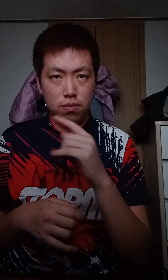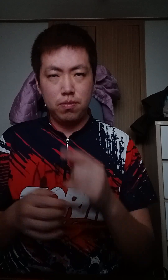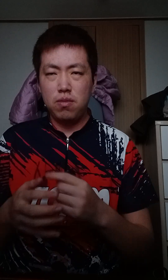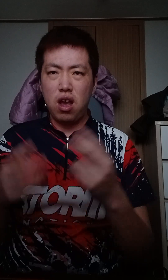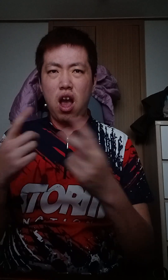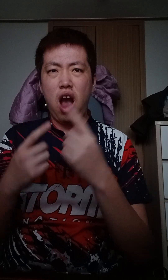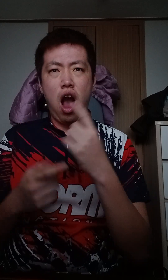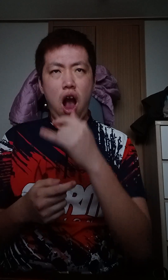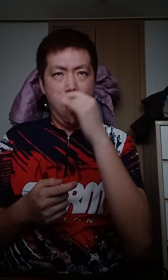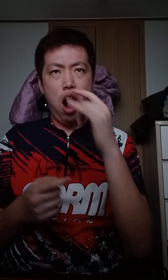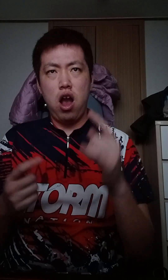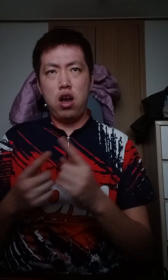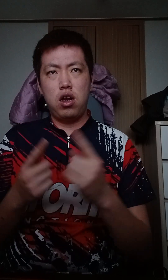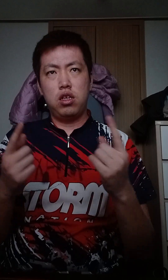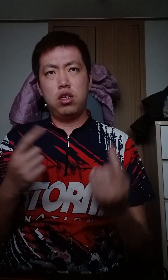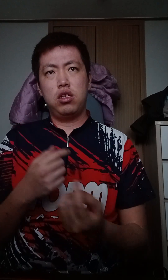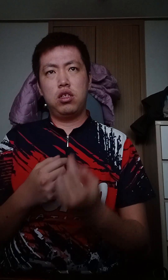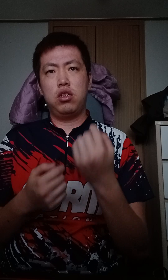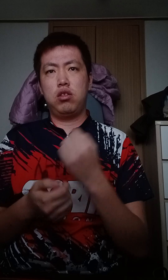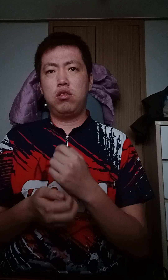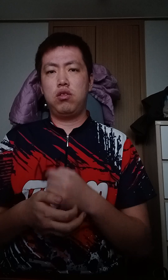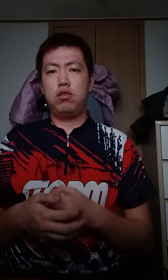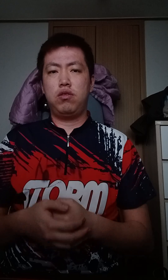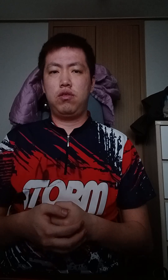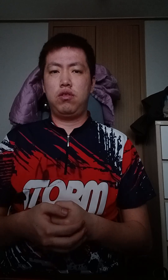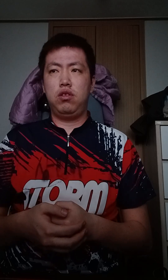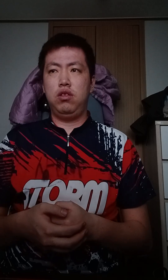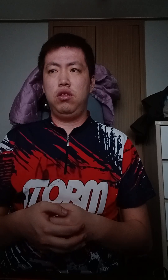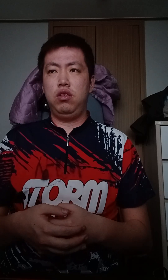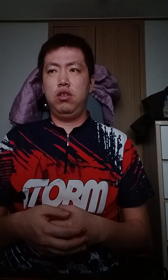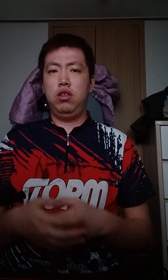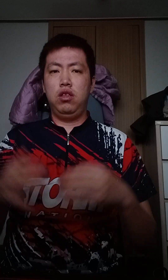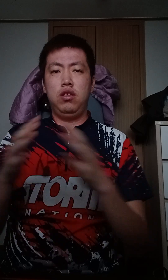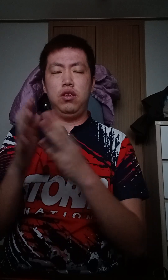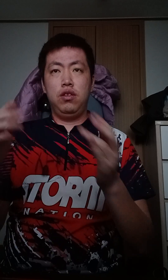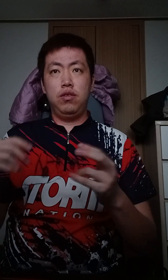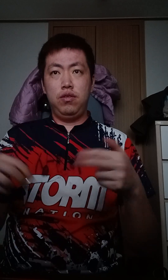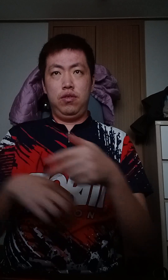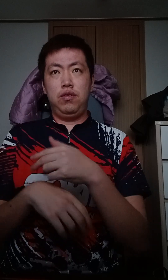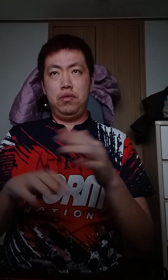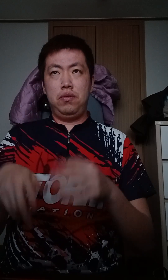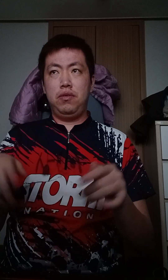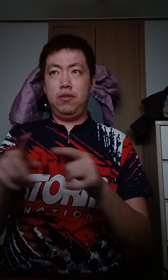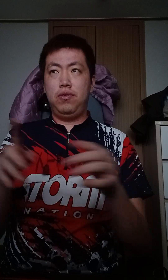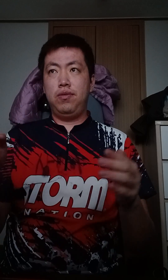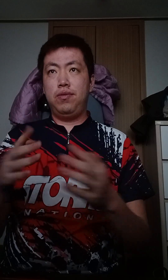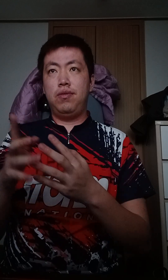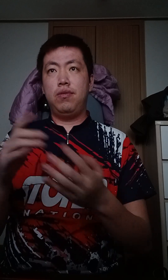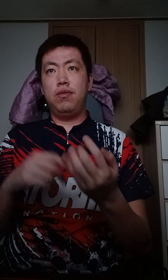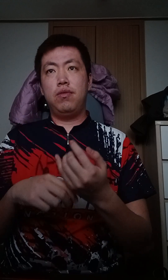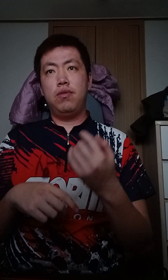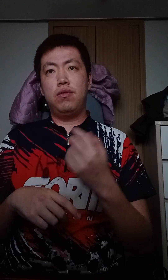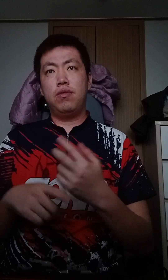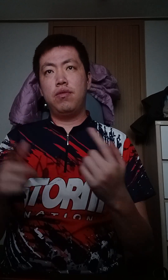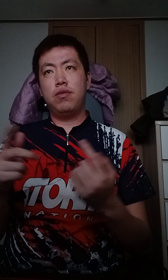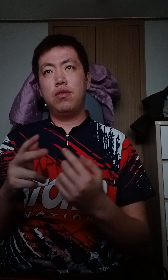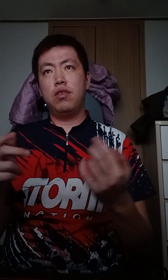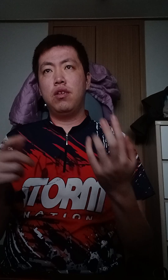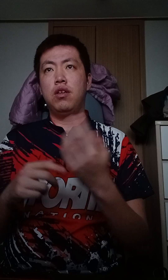소리를 지르시거나 소리는 지르고요. 버스에는 바디를 마치고 집으로 돌아가던 70, 80대 할머니